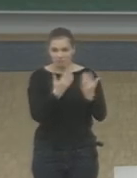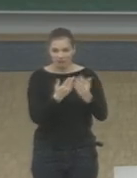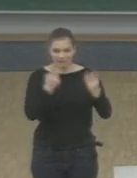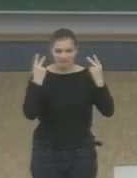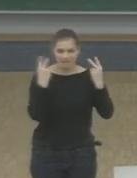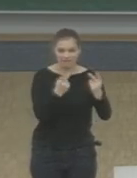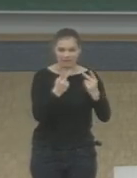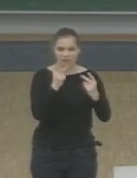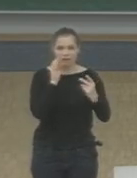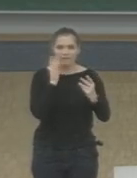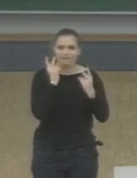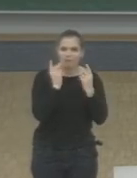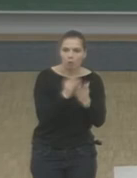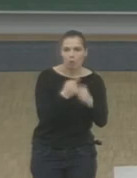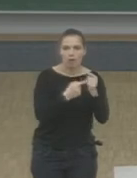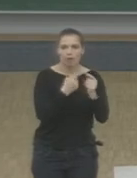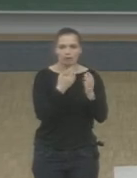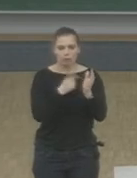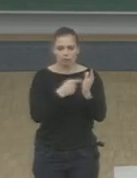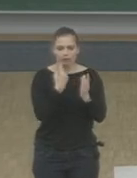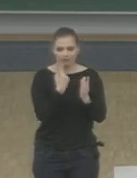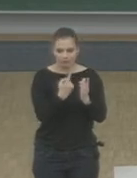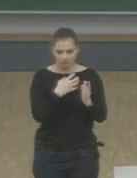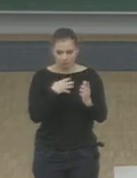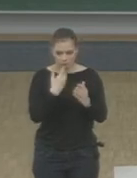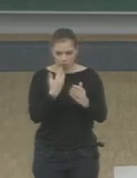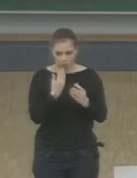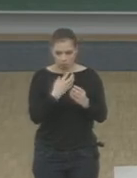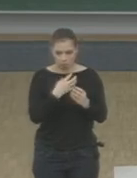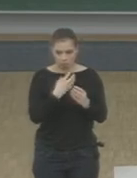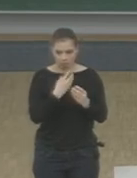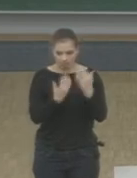spielen, sind es doch gerade die ausführenden mathematischen Problemlöse- und